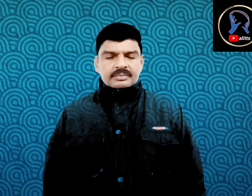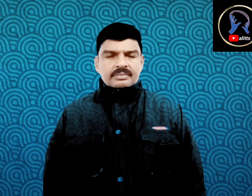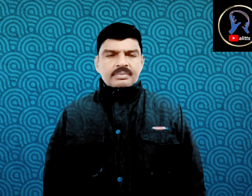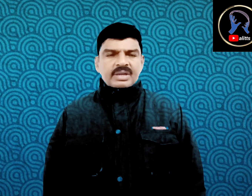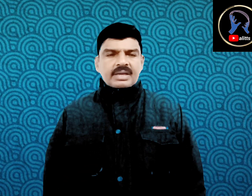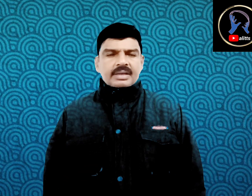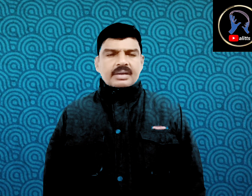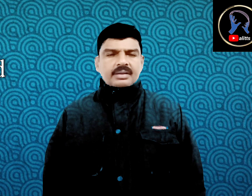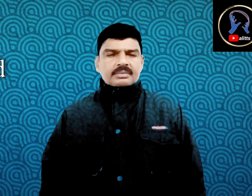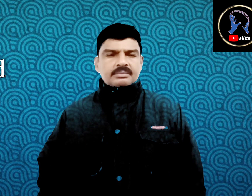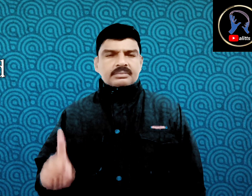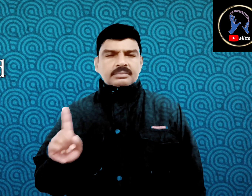मना करना